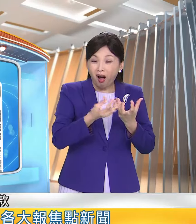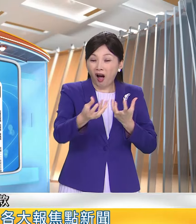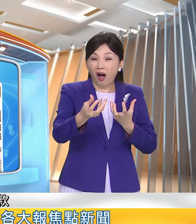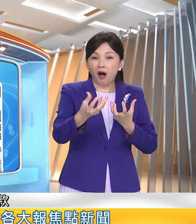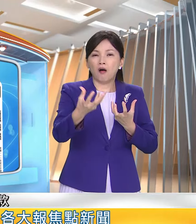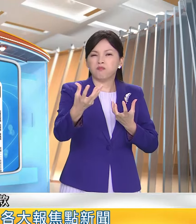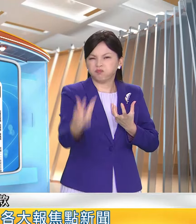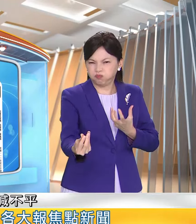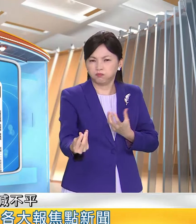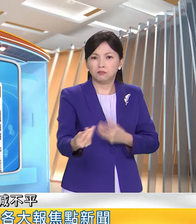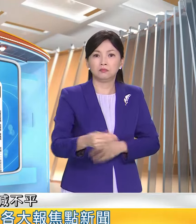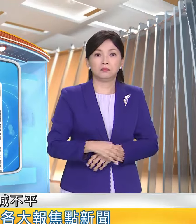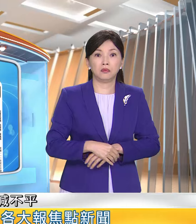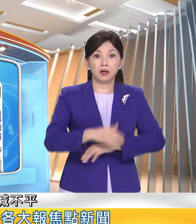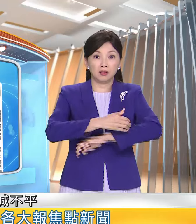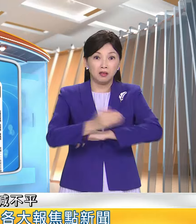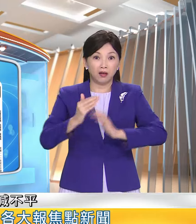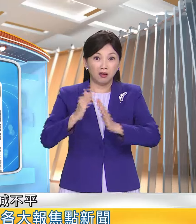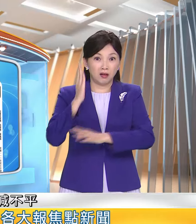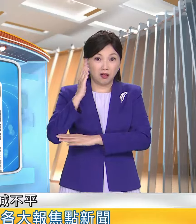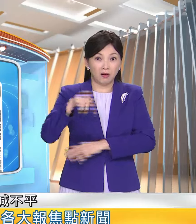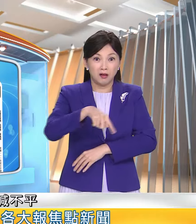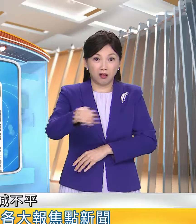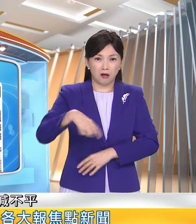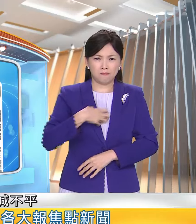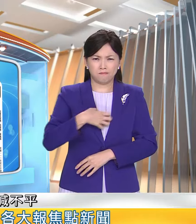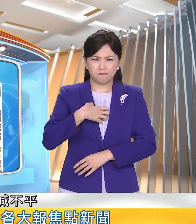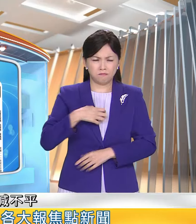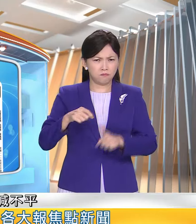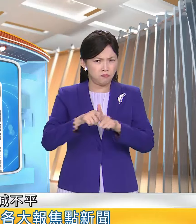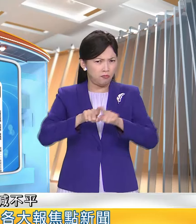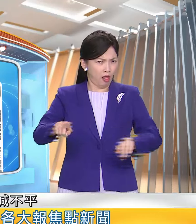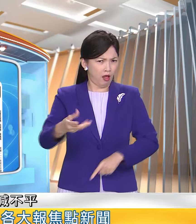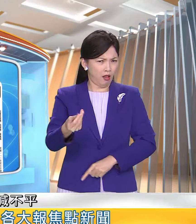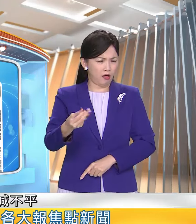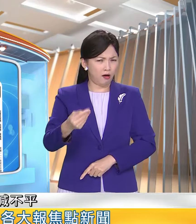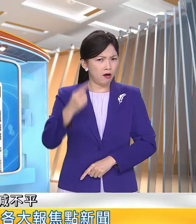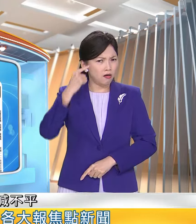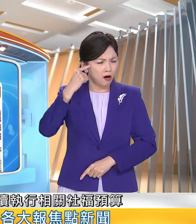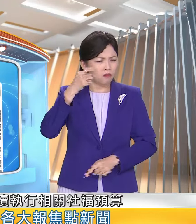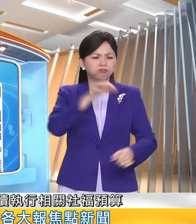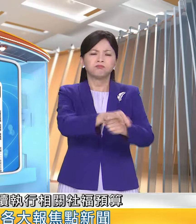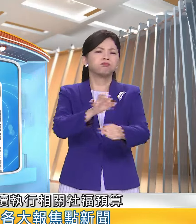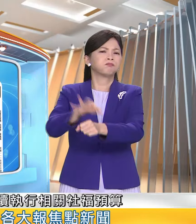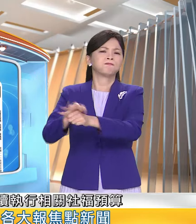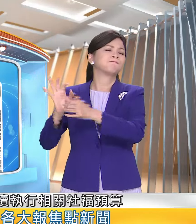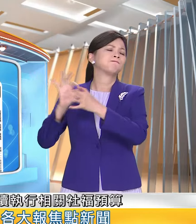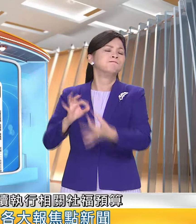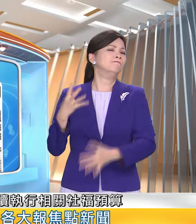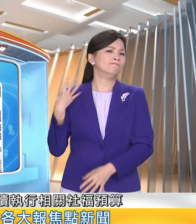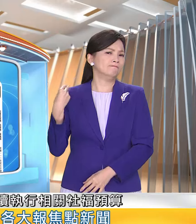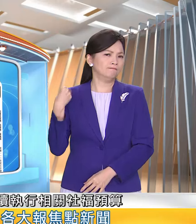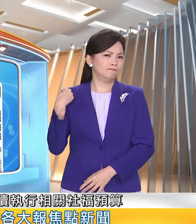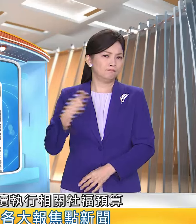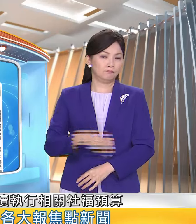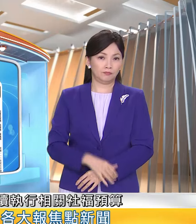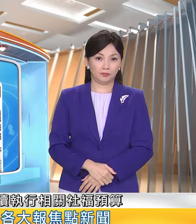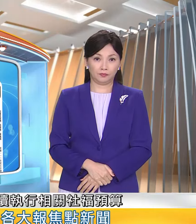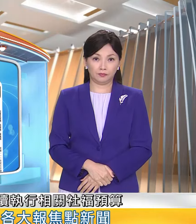而遭扣款的县市多喊不平，而且多数强调会继续执行